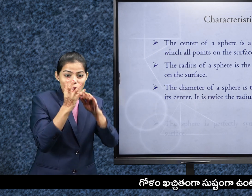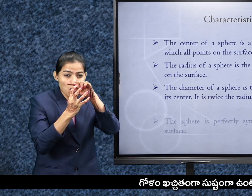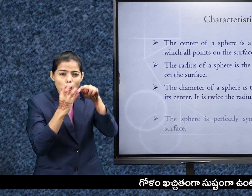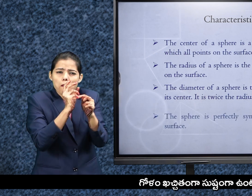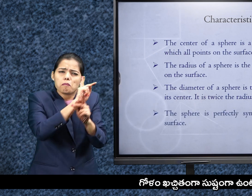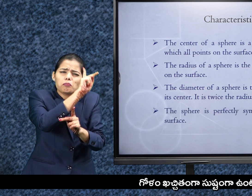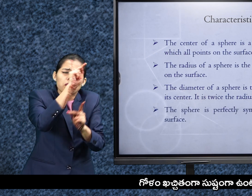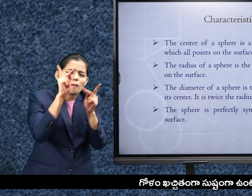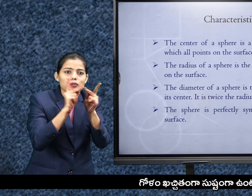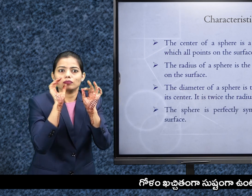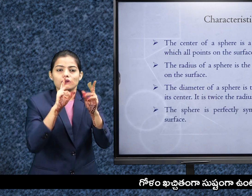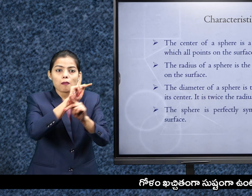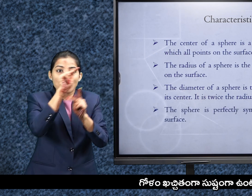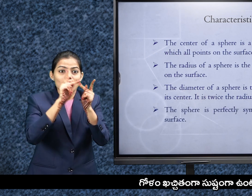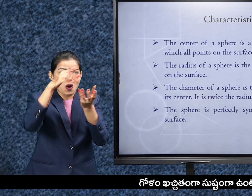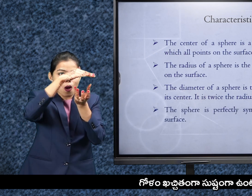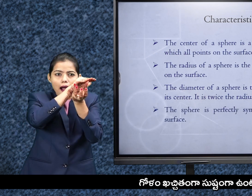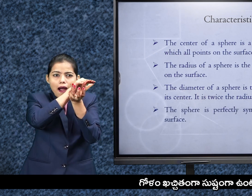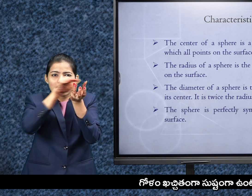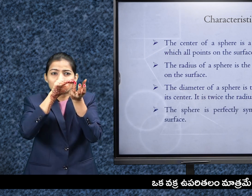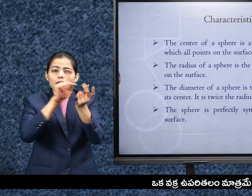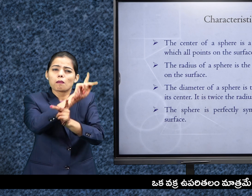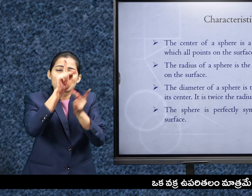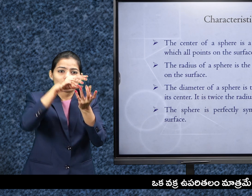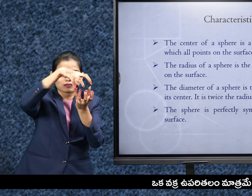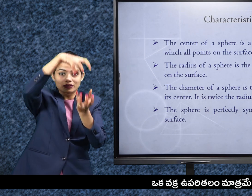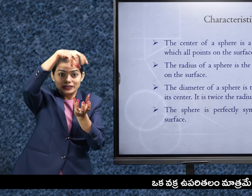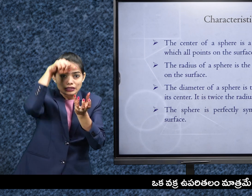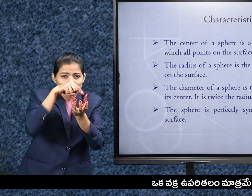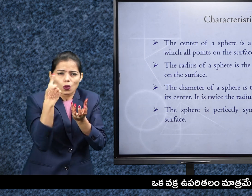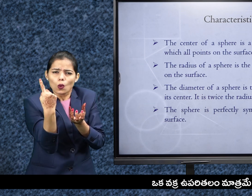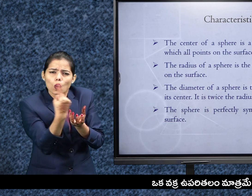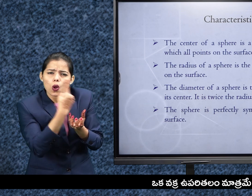గోళం ఖచ్చితంగా సుష్టంగా ఉంటుంది మరియు ఒక వక్ర ఉపరితలం మాత్రమే ఉంటుంది.